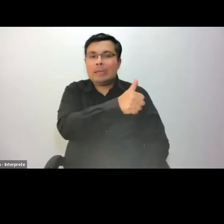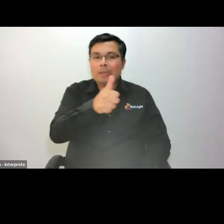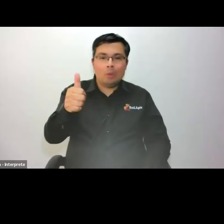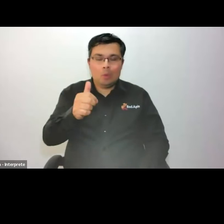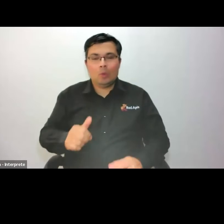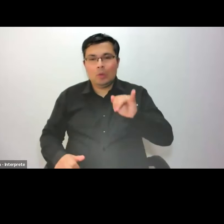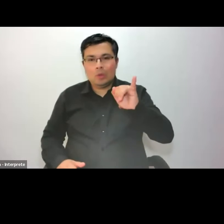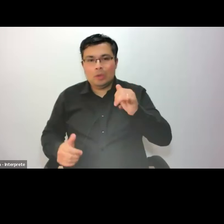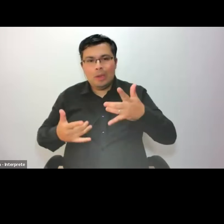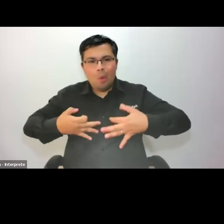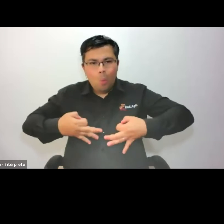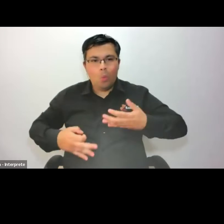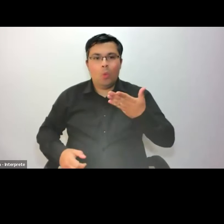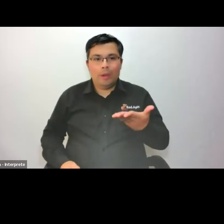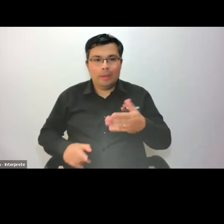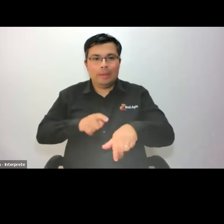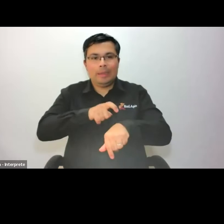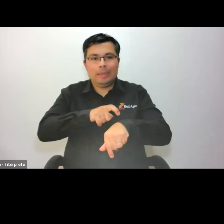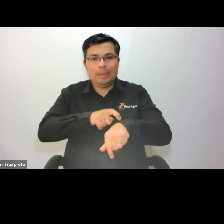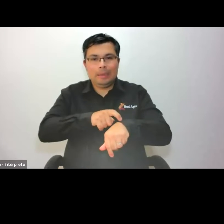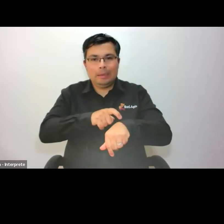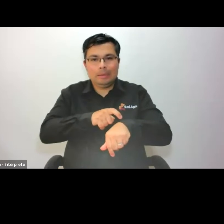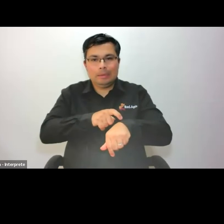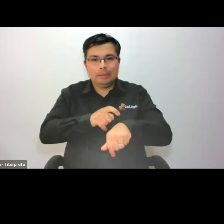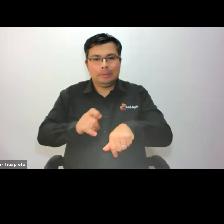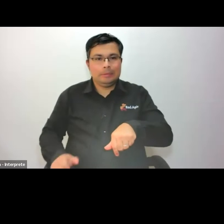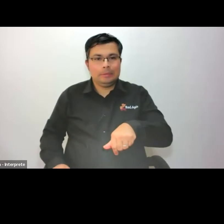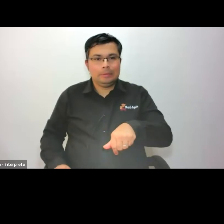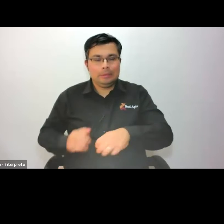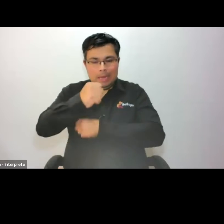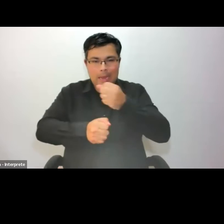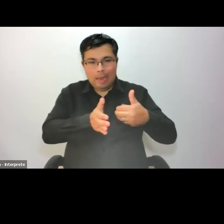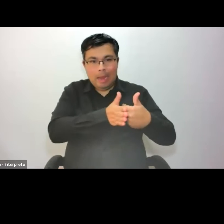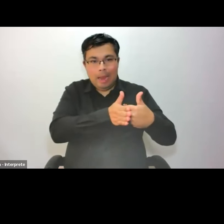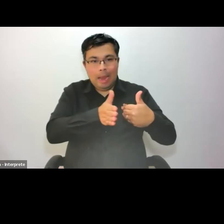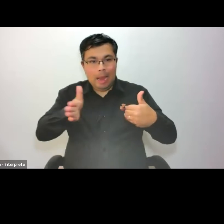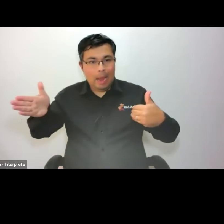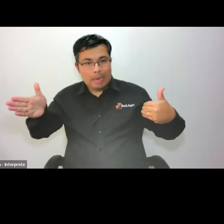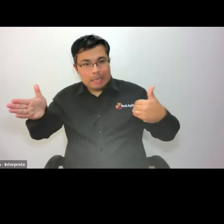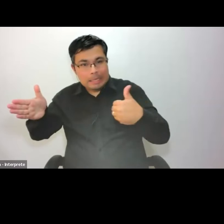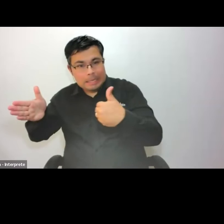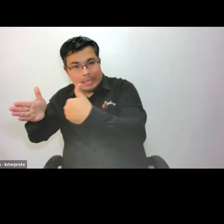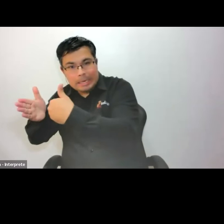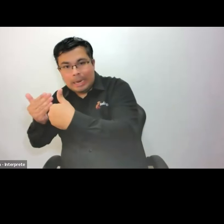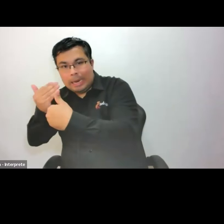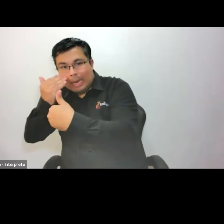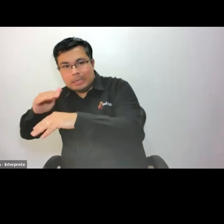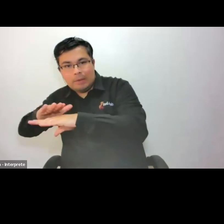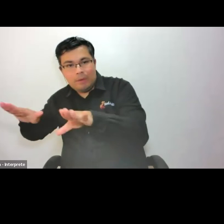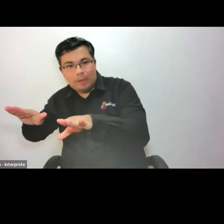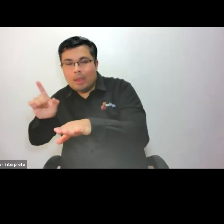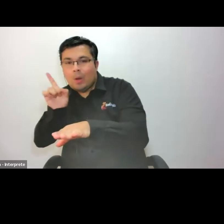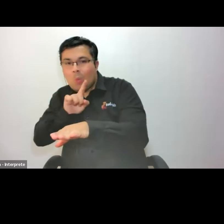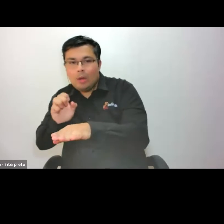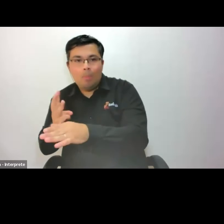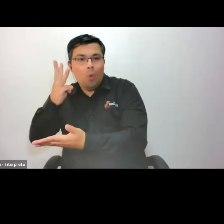Así como es. en el último periodo del cierre del trimestre, del último trimestre escolar. Así